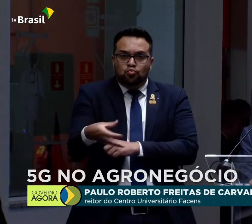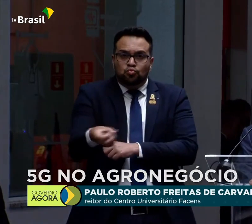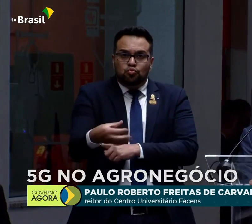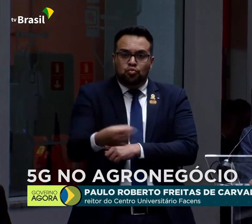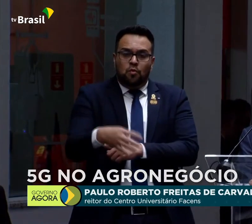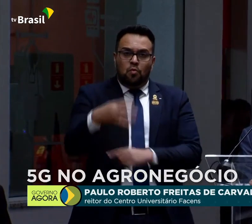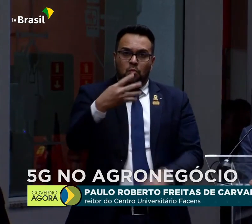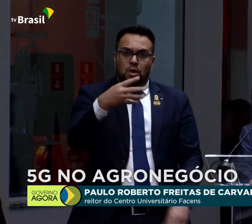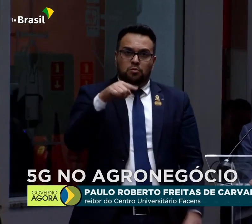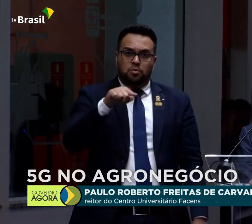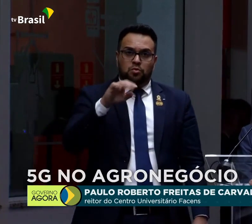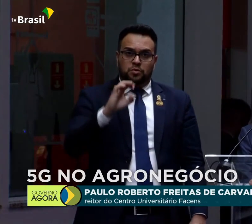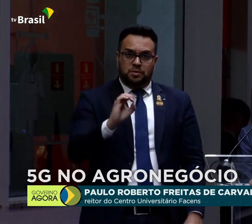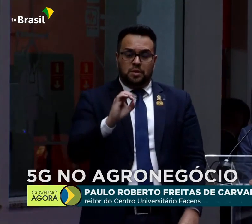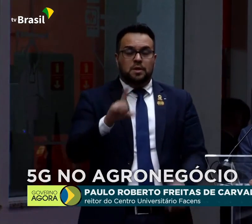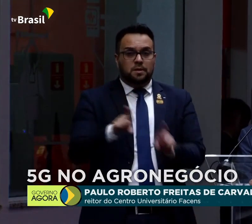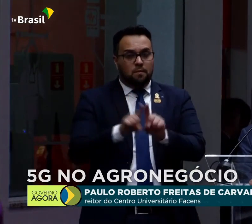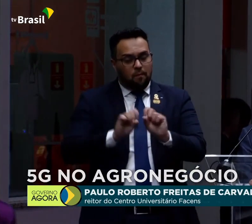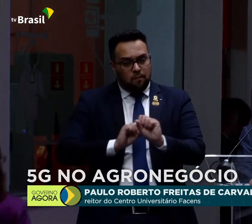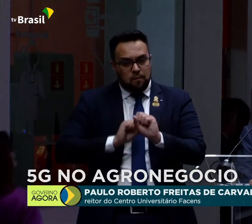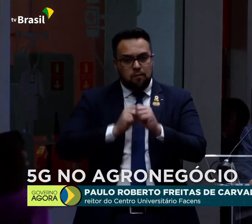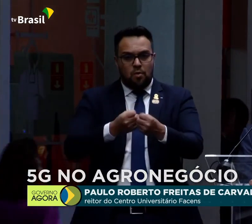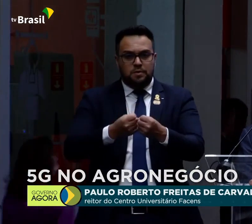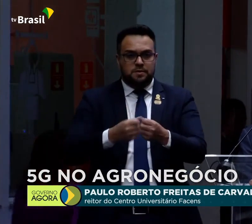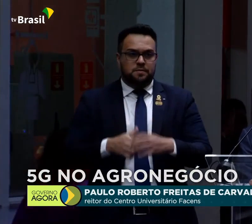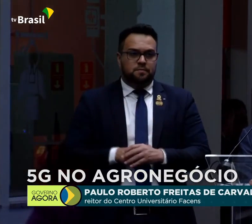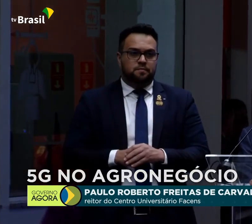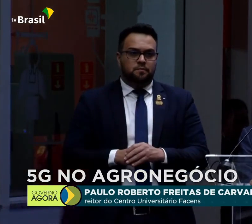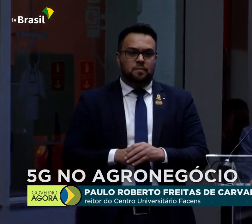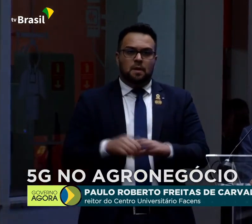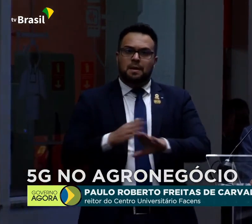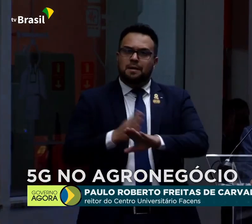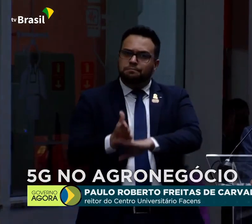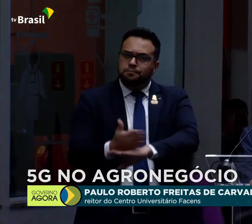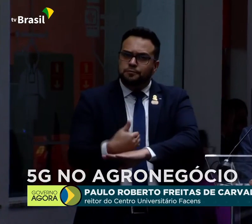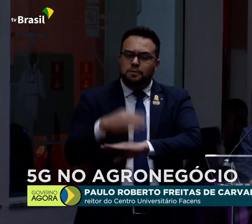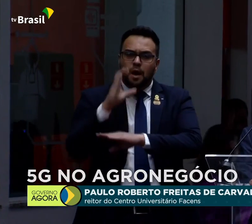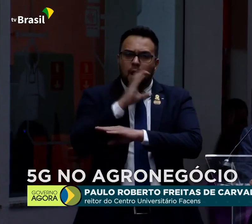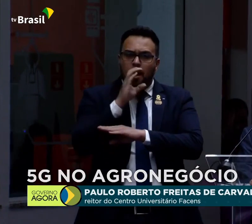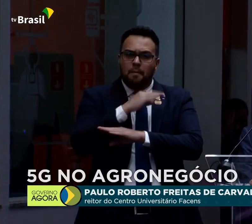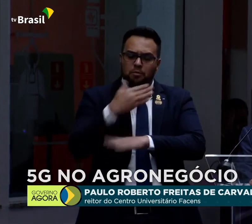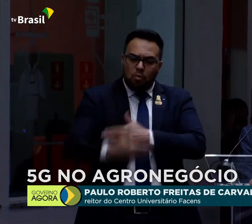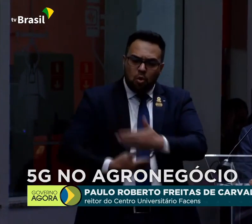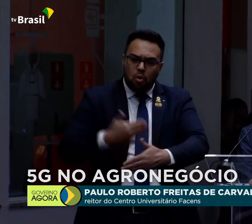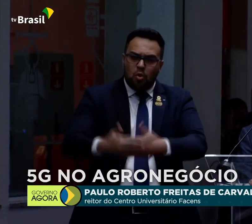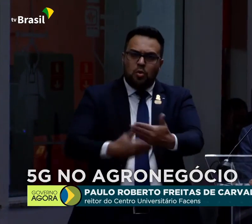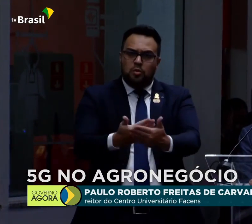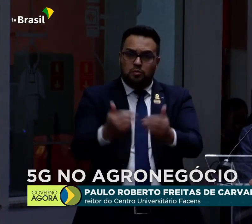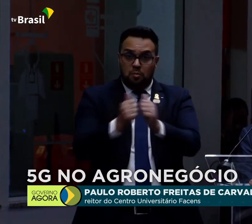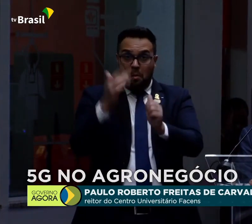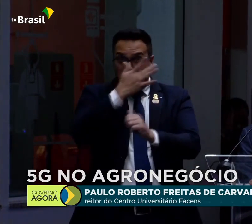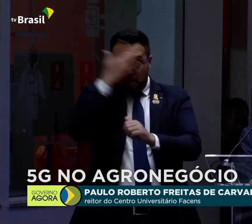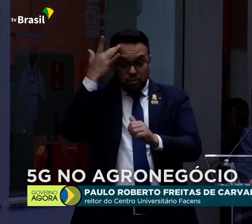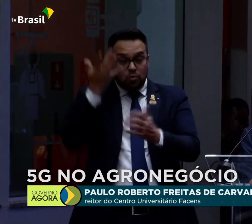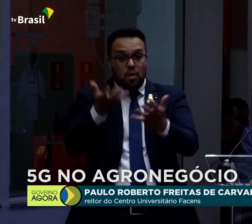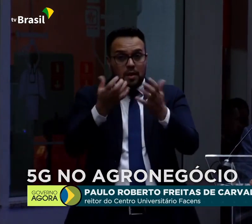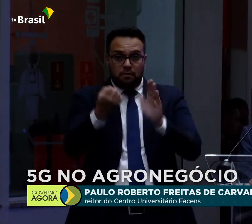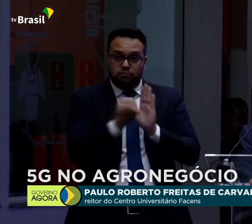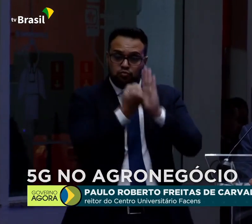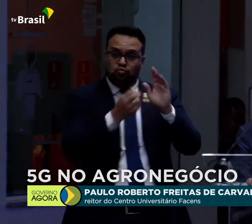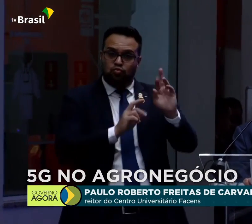Tecnologia 4.0. Isso reforça ainda nosso apreço para construir histórias em conjunto com aqueles que também almejam fazer a